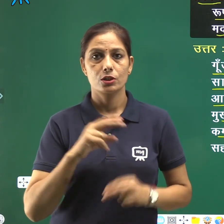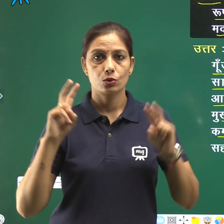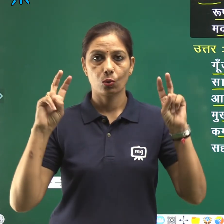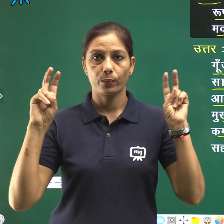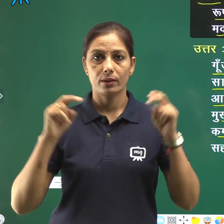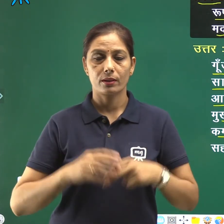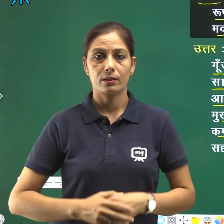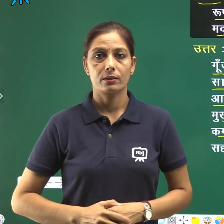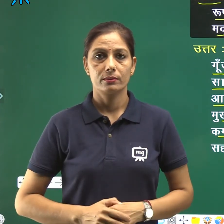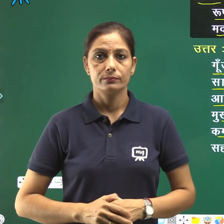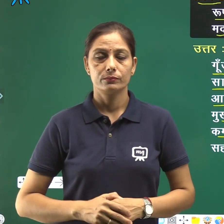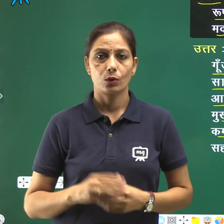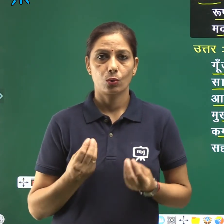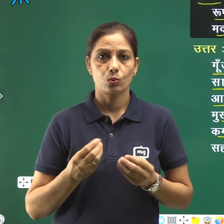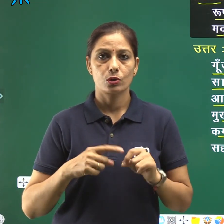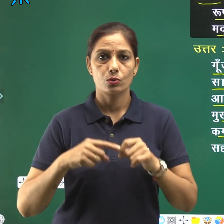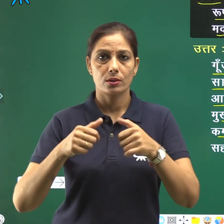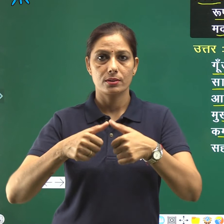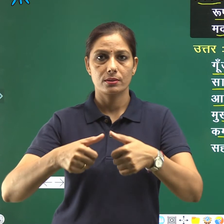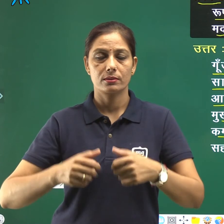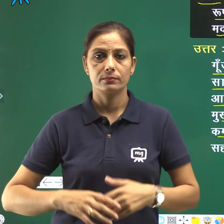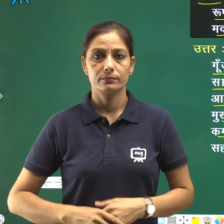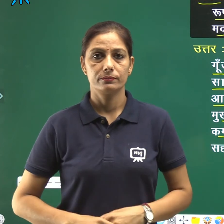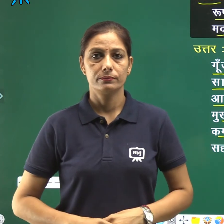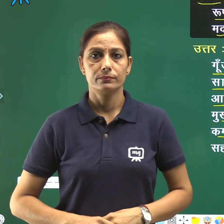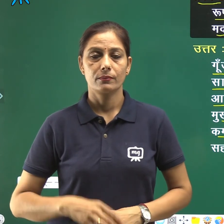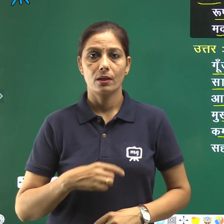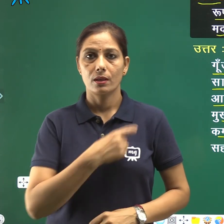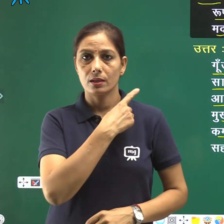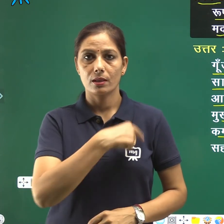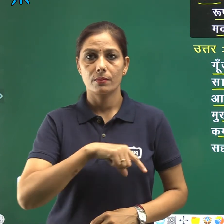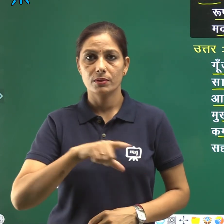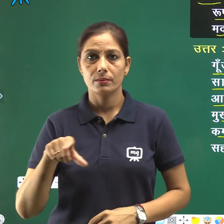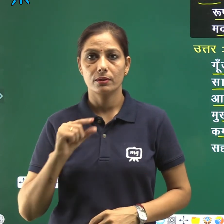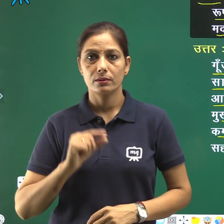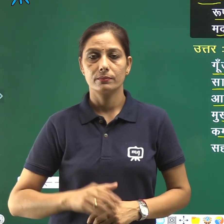के कुछ प्रश्नोत्तर। इन्हें आप